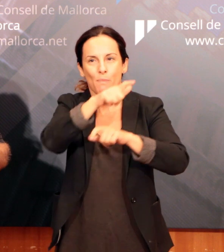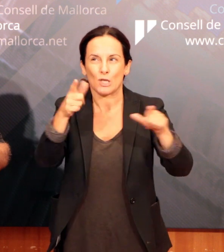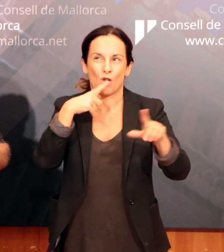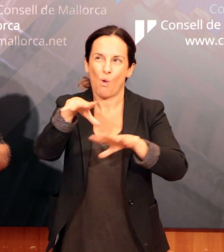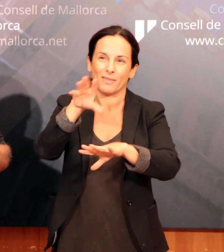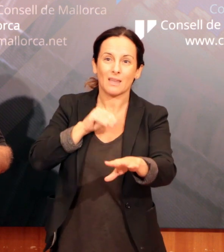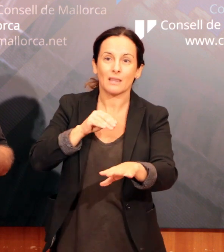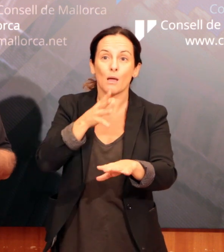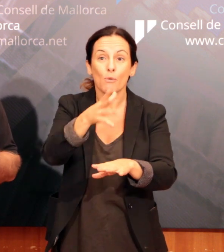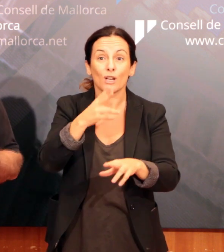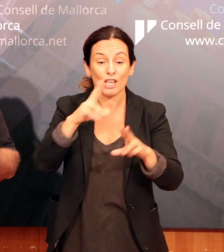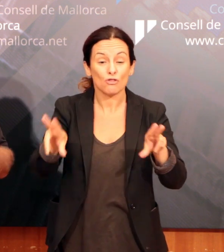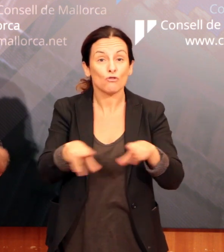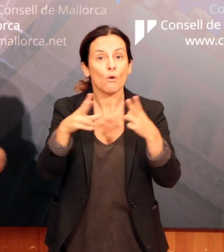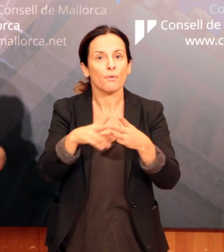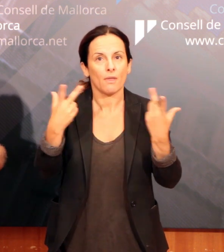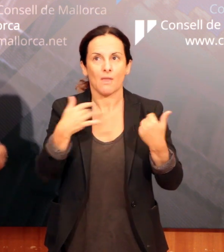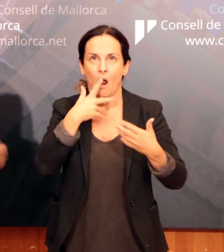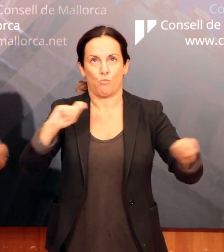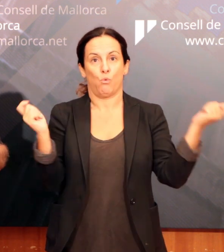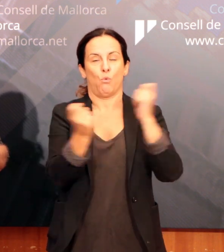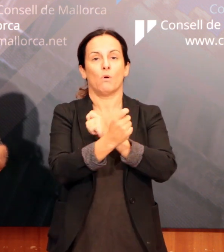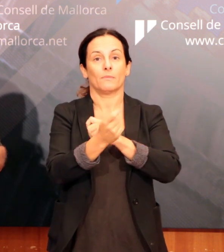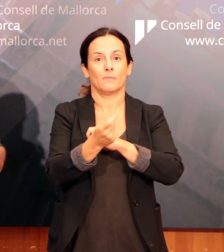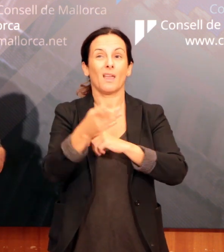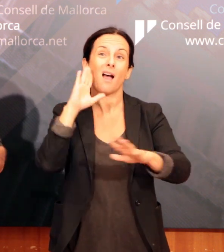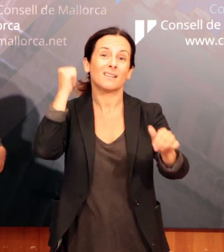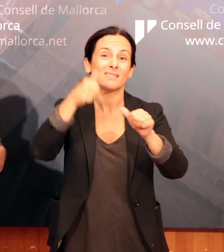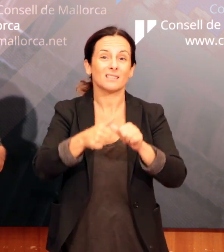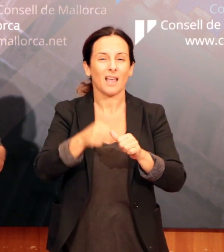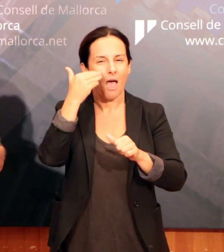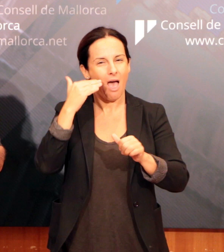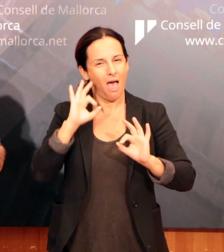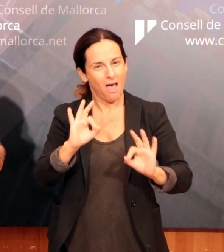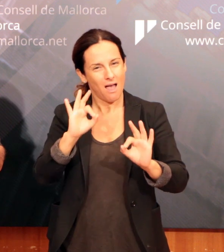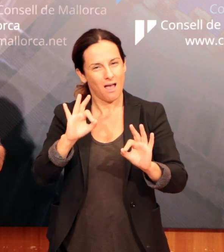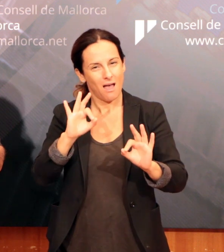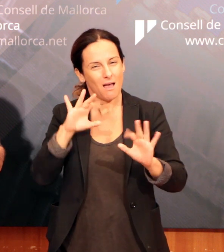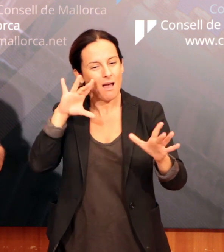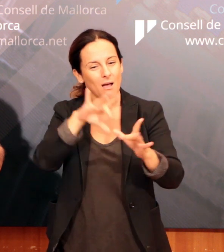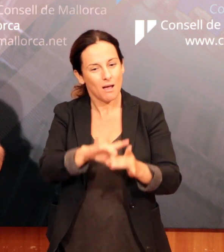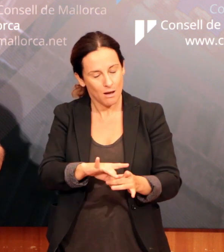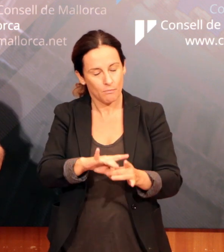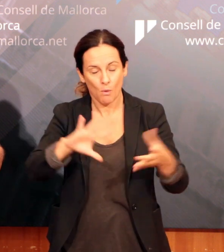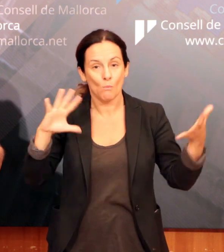ara està evolucionant des d'una societat evidentment rural cap a una societat molt més